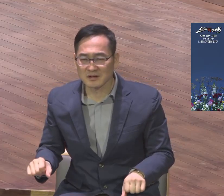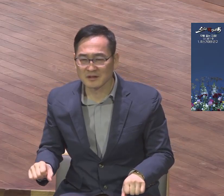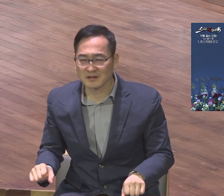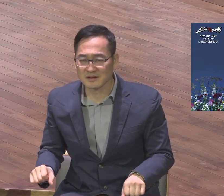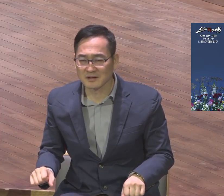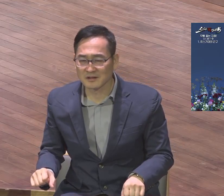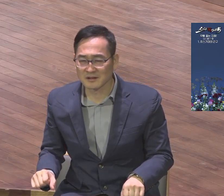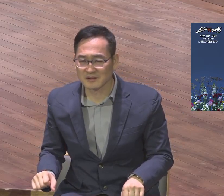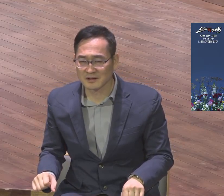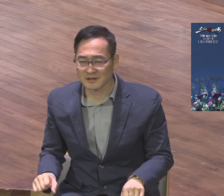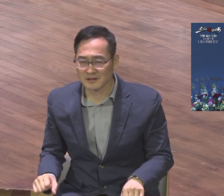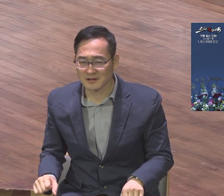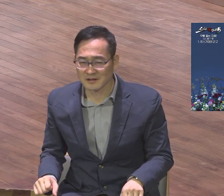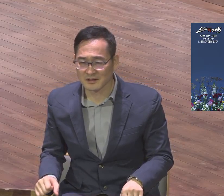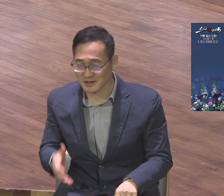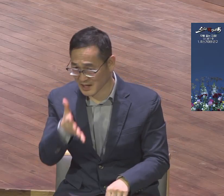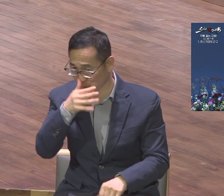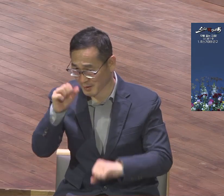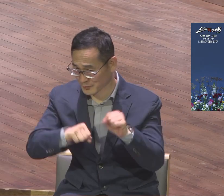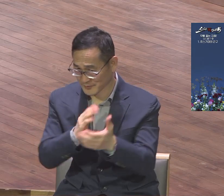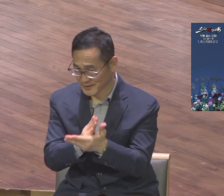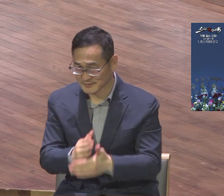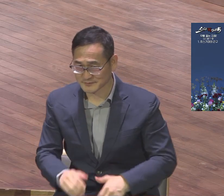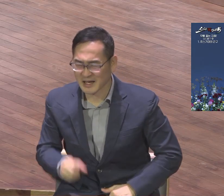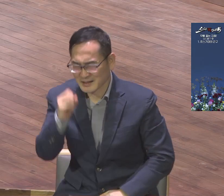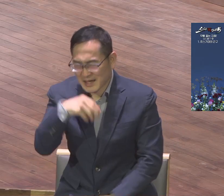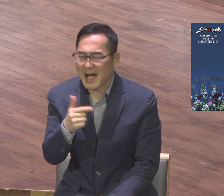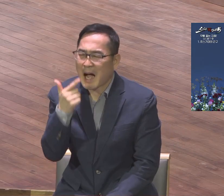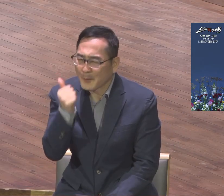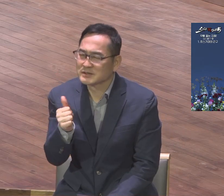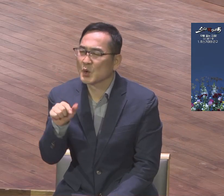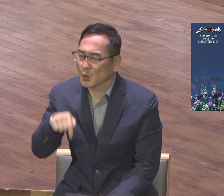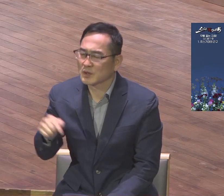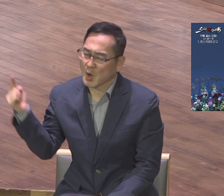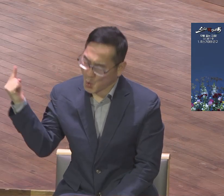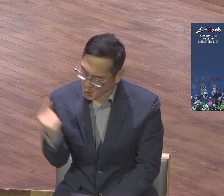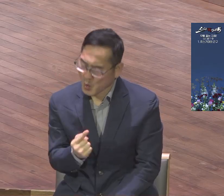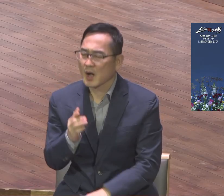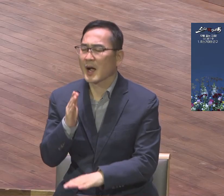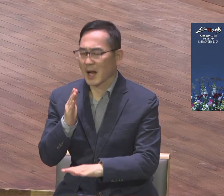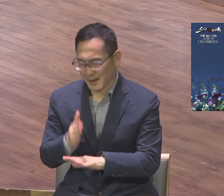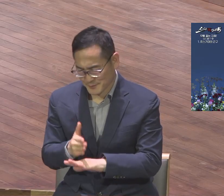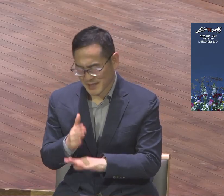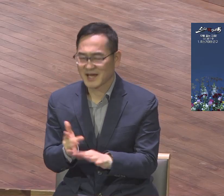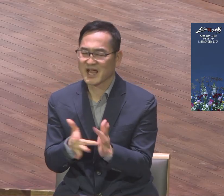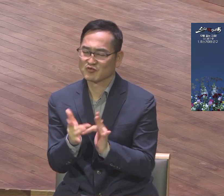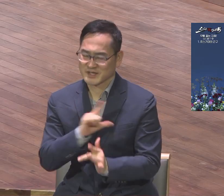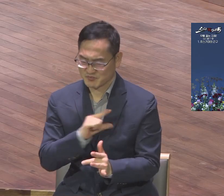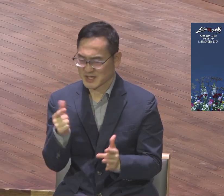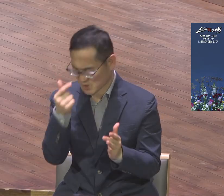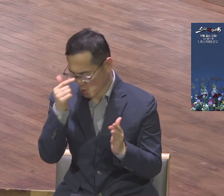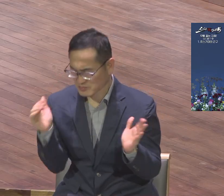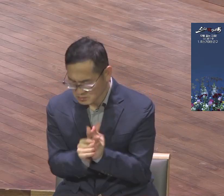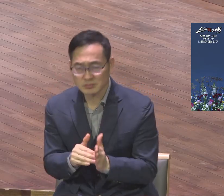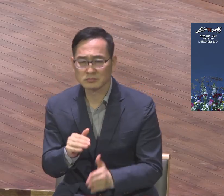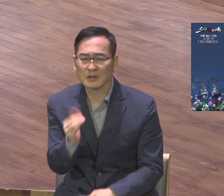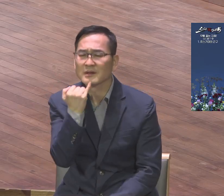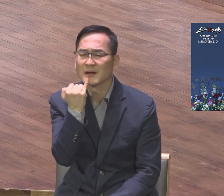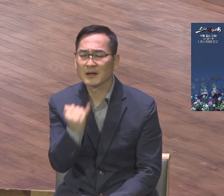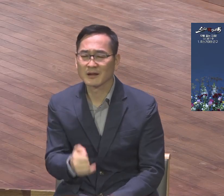거야. 그냥 기도하면 돼. 아버지 하나님 오늘 이 자리에 오게 하신 거 감사합니다. 예수님 이름으로 기도합니다. 아멘. 그럼 끝이요.